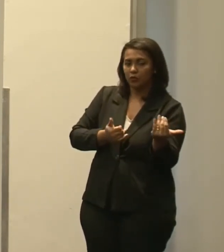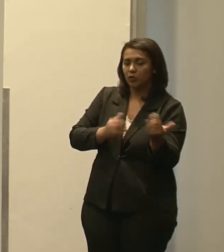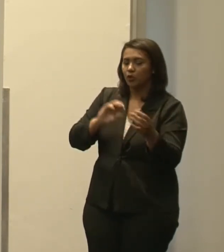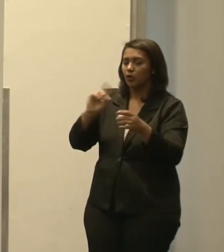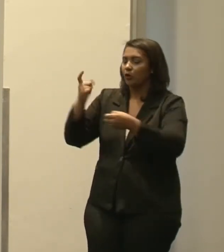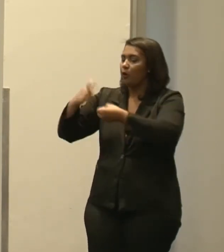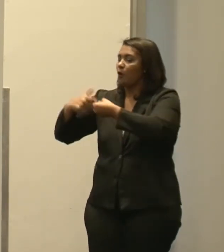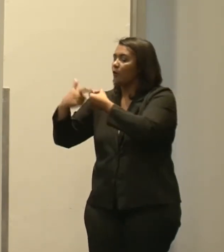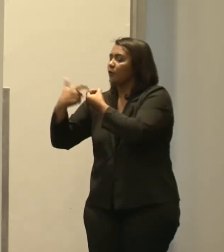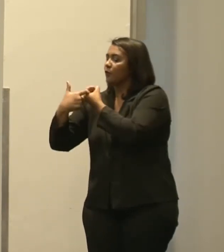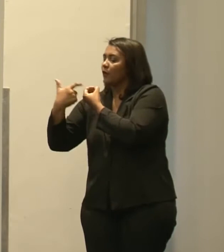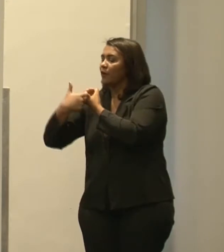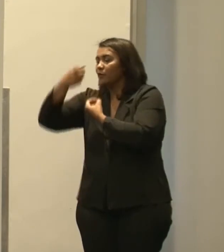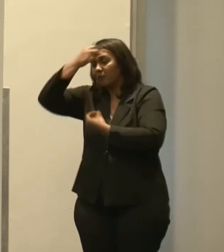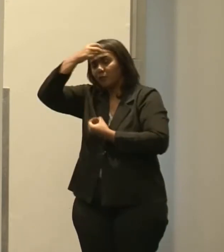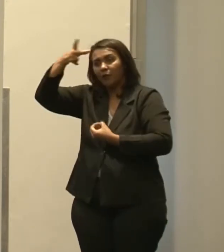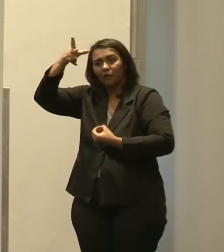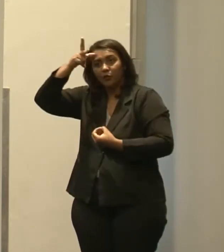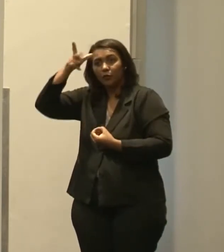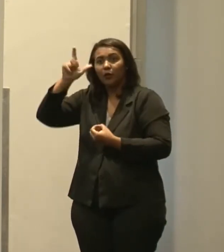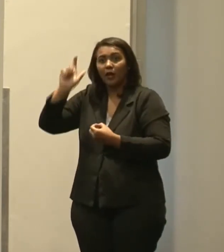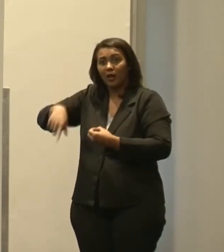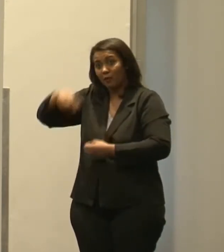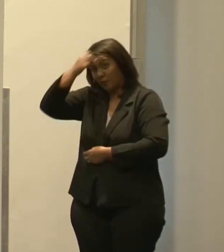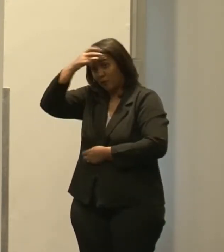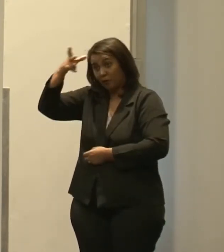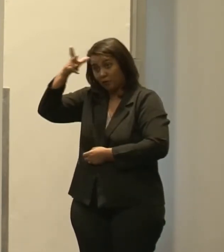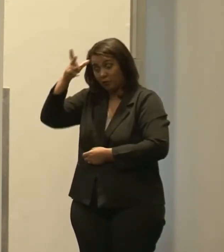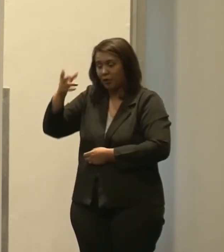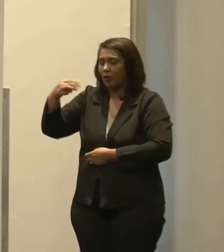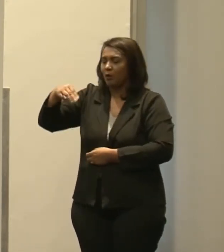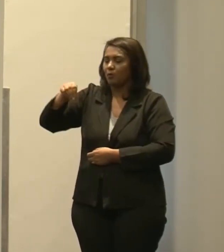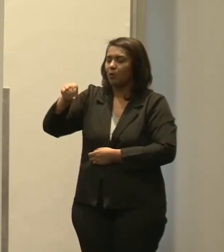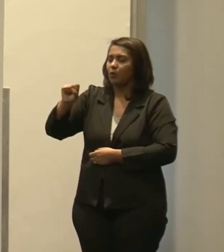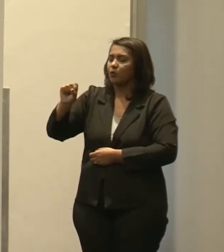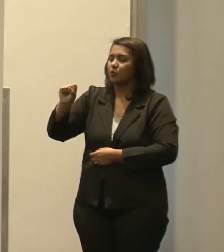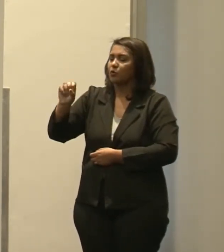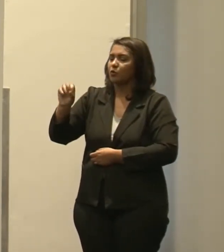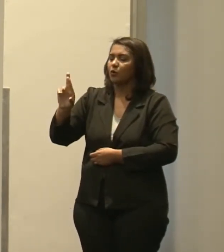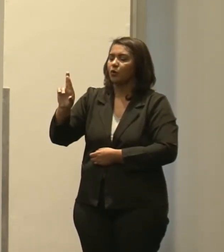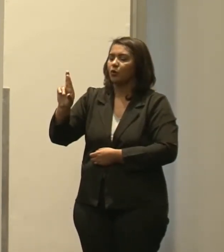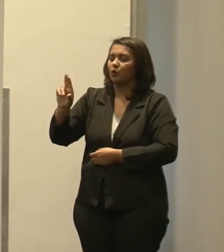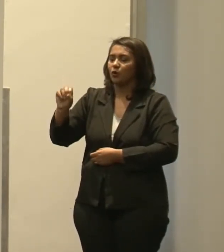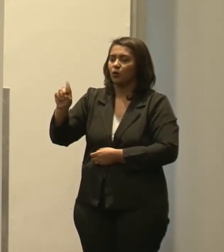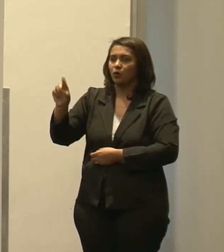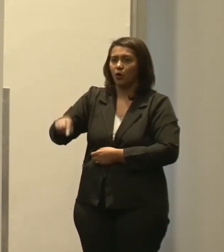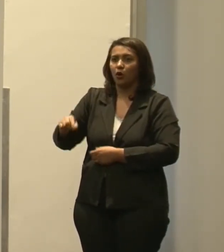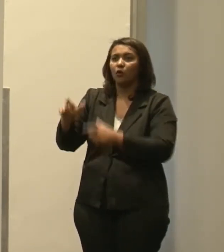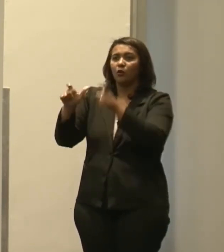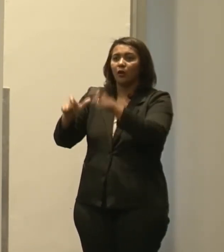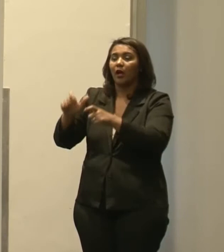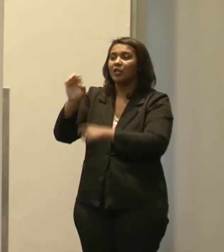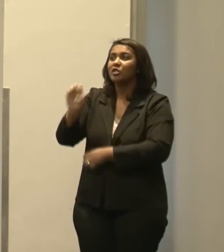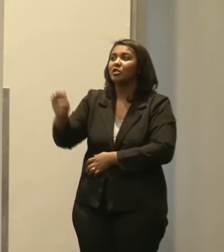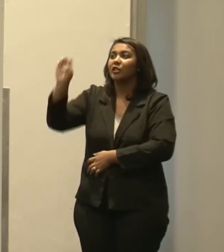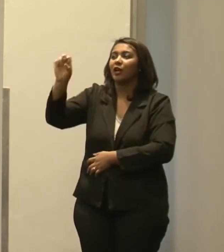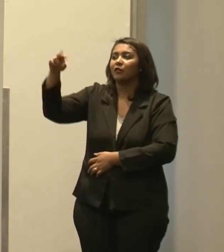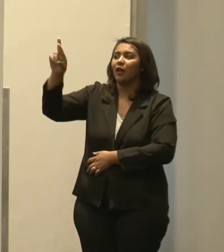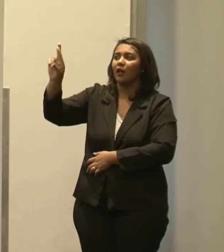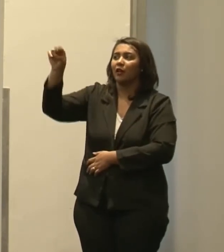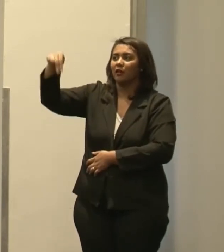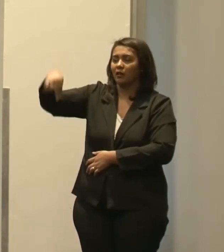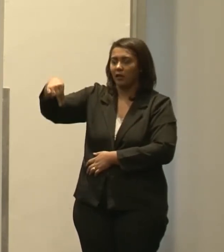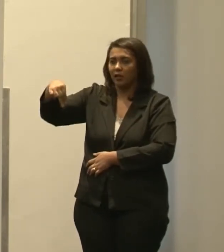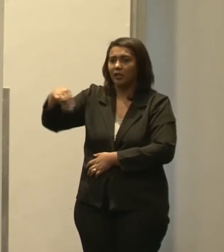município que aconteceu essa experiência é em Mossoró, Rio Grande do Norte. Bom, esse programa é destinado para jovens de 15